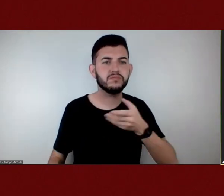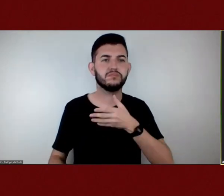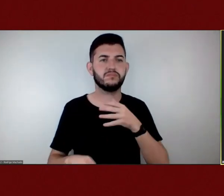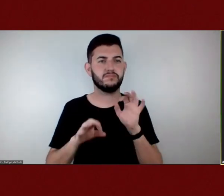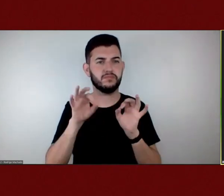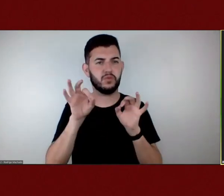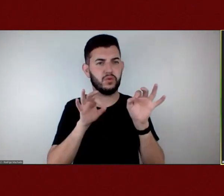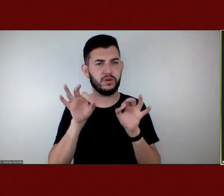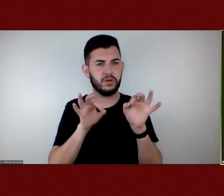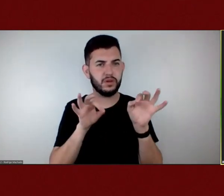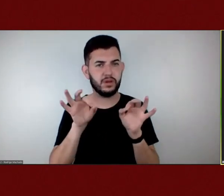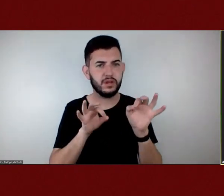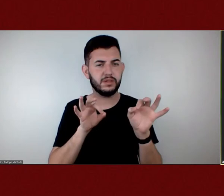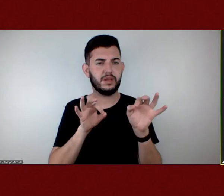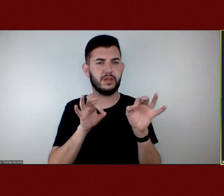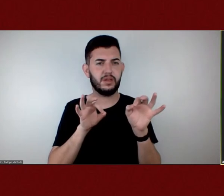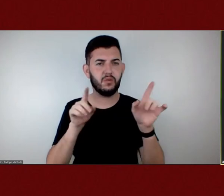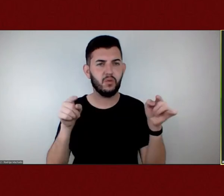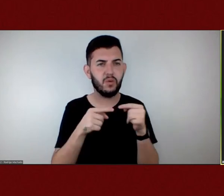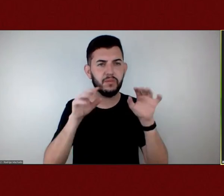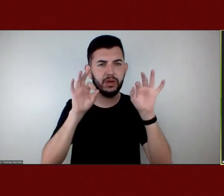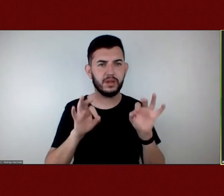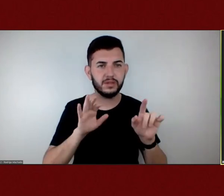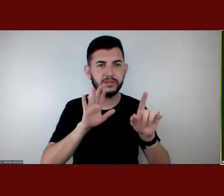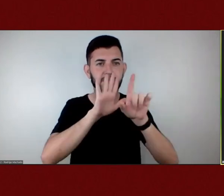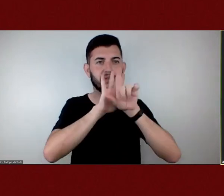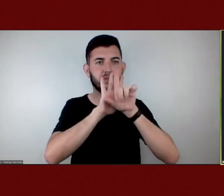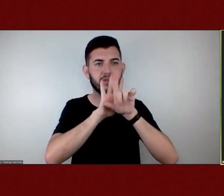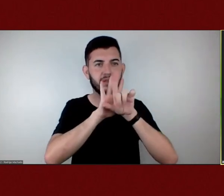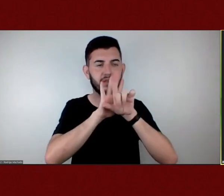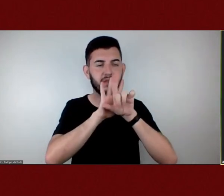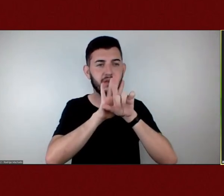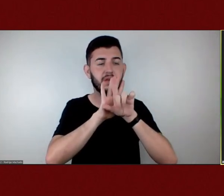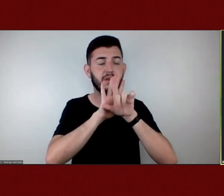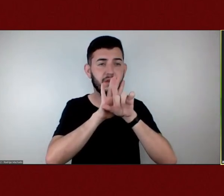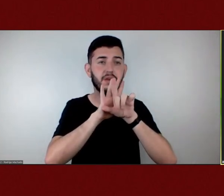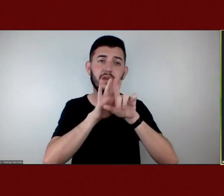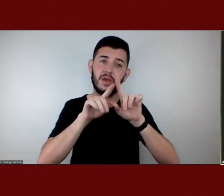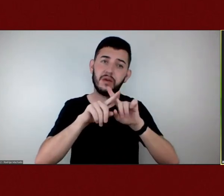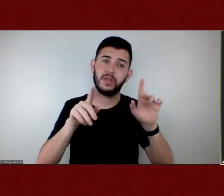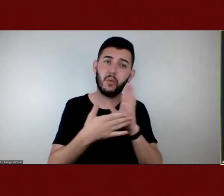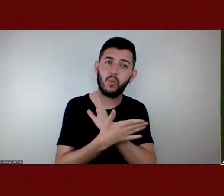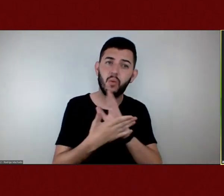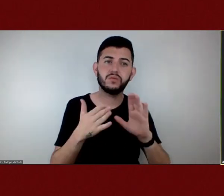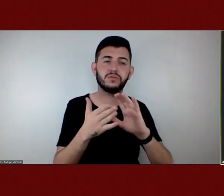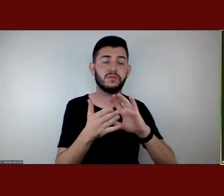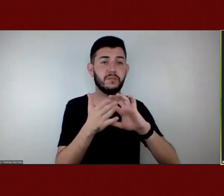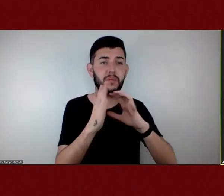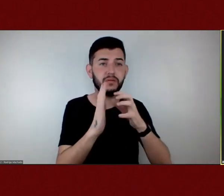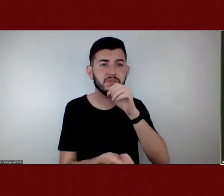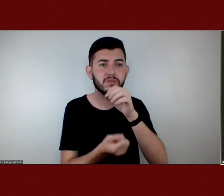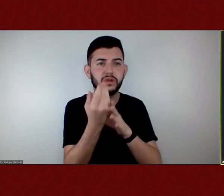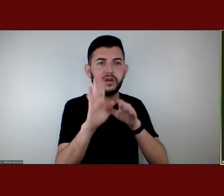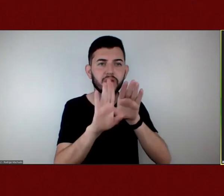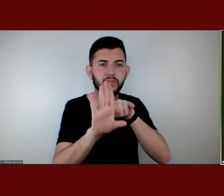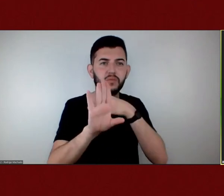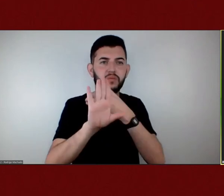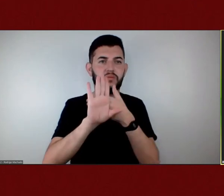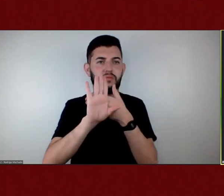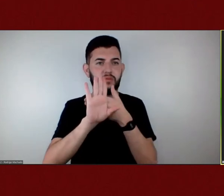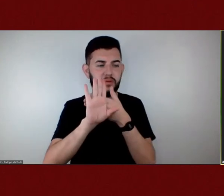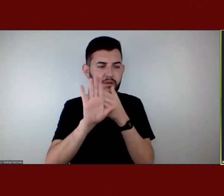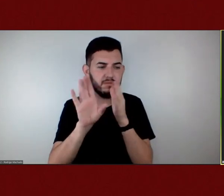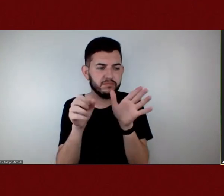só legalmente, mas, acima de tudo, clandestinamente. Nenhuma confiança na legalidade